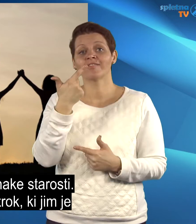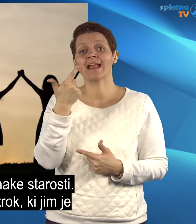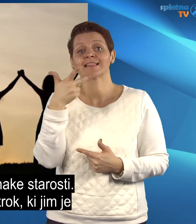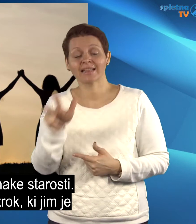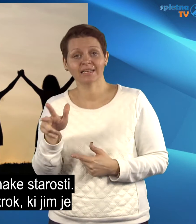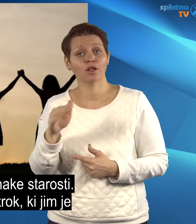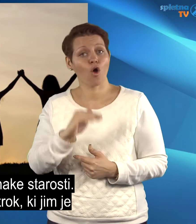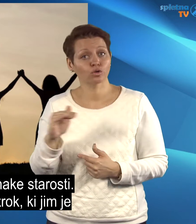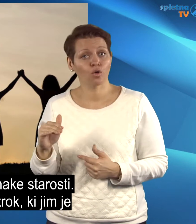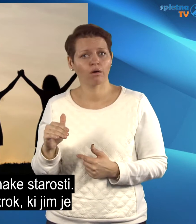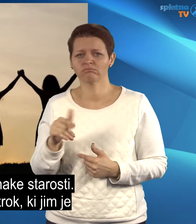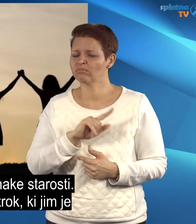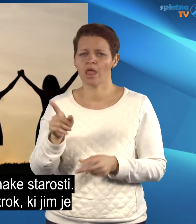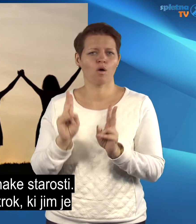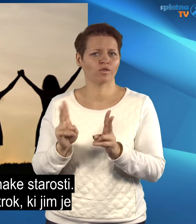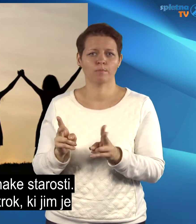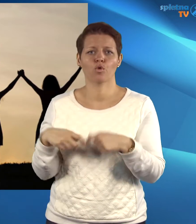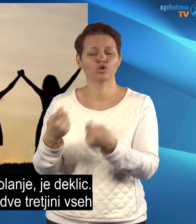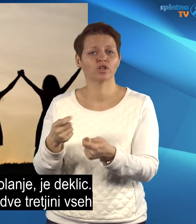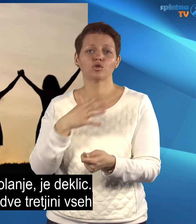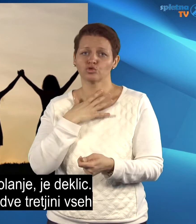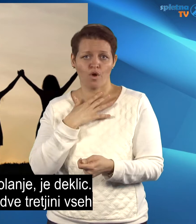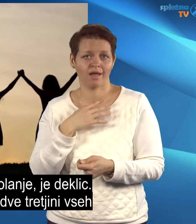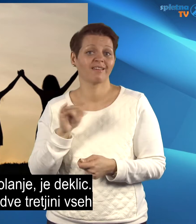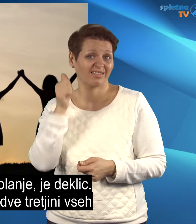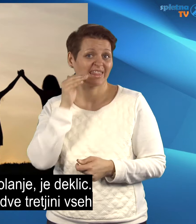2/3 otrok, ki jim je onemogočeno šolanje, je deklic.